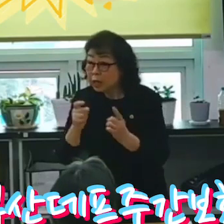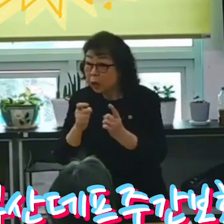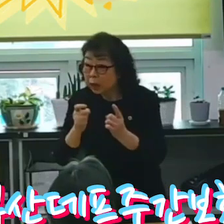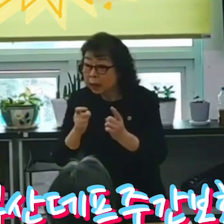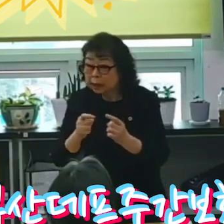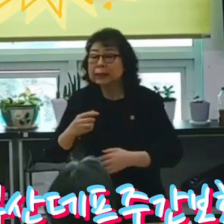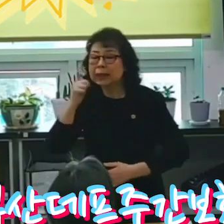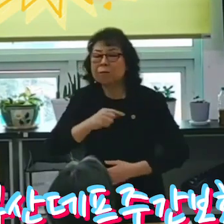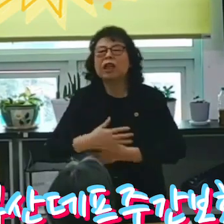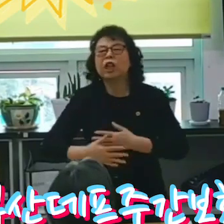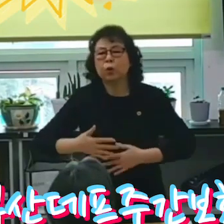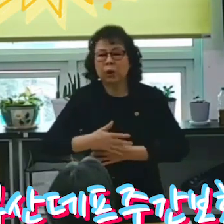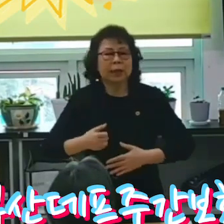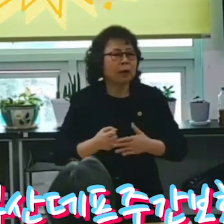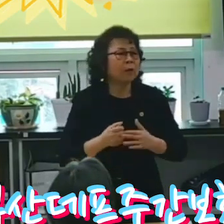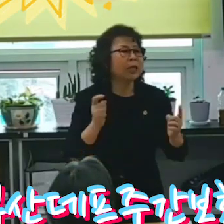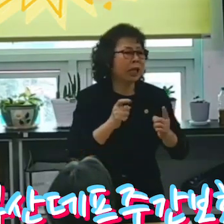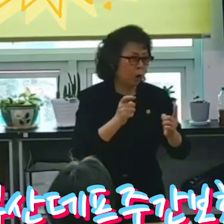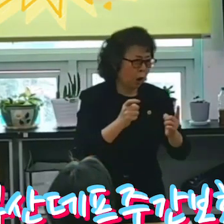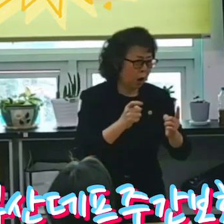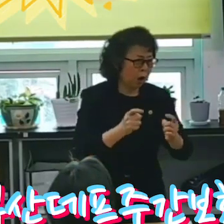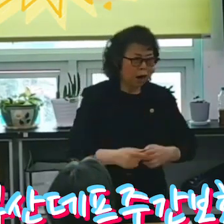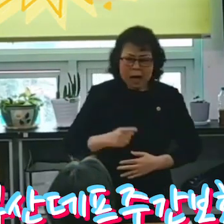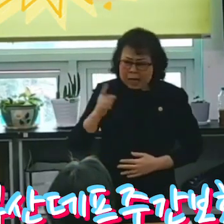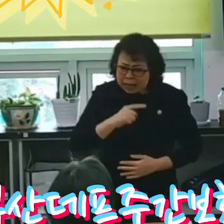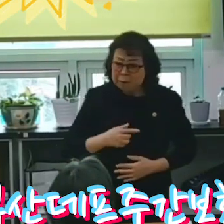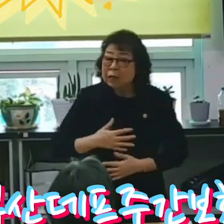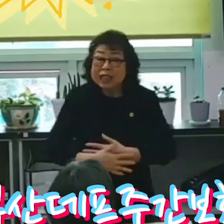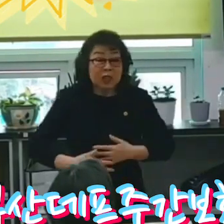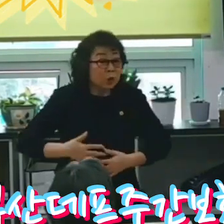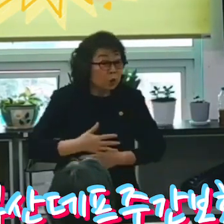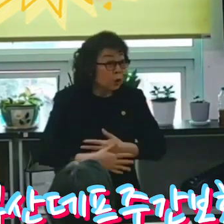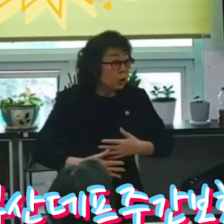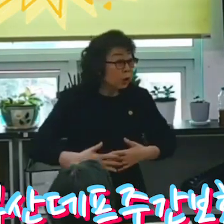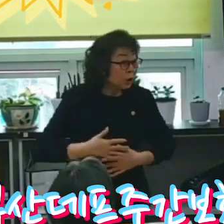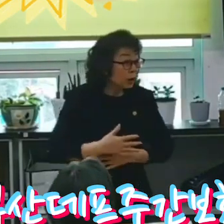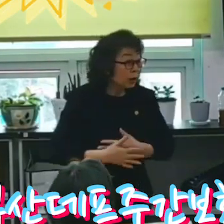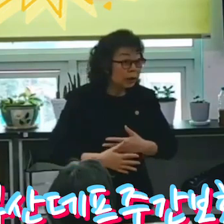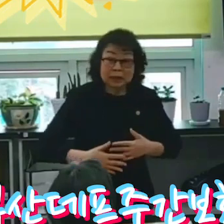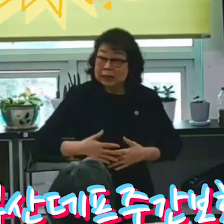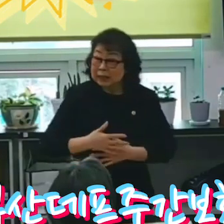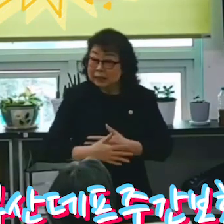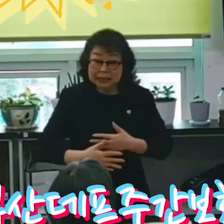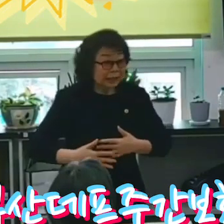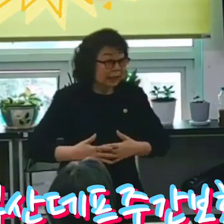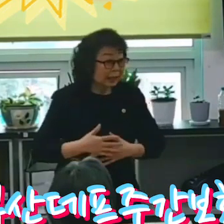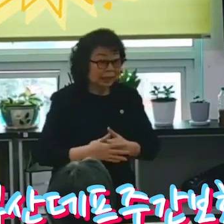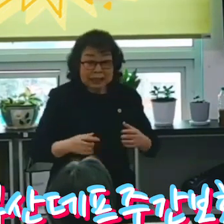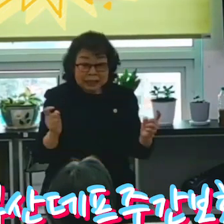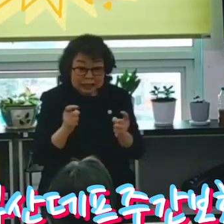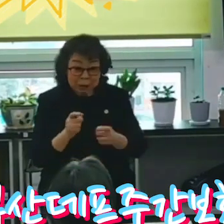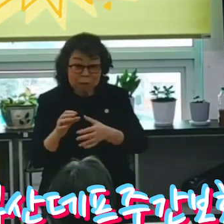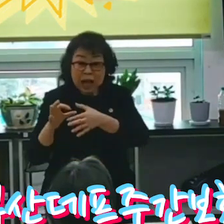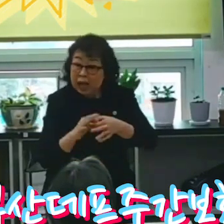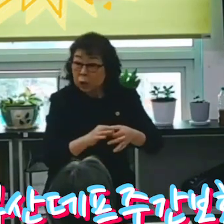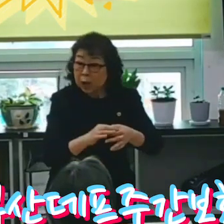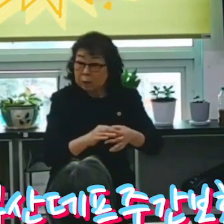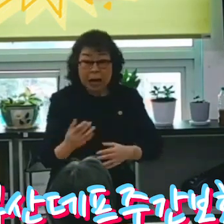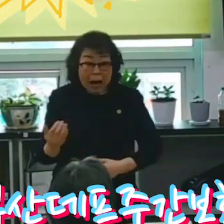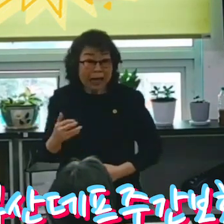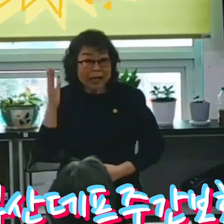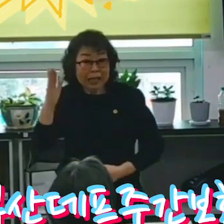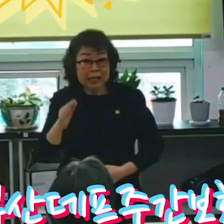나쁜 기운이죠. 예. 이 나쁜 기운을, 예. 이 나쁜 기운을 이제 싸움을 계속 하다 보면 제가 조금